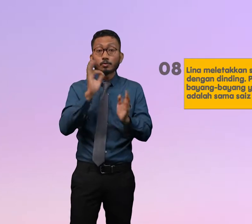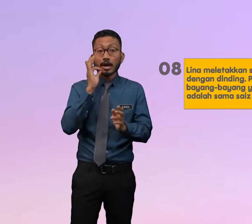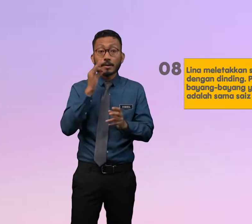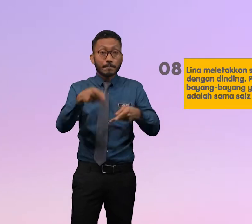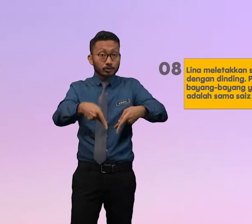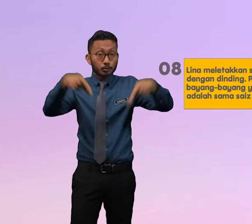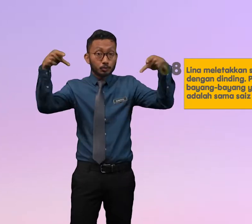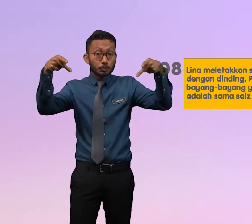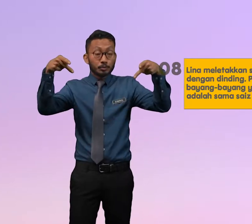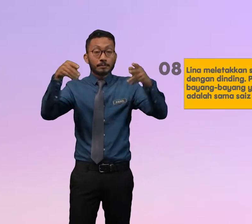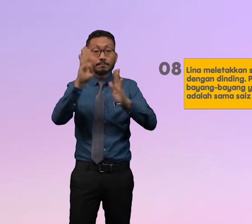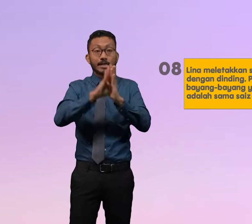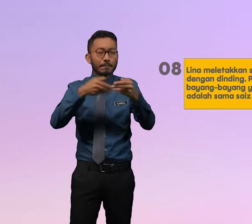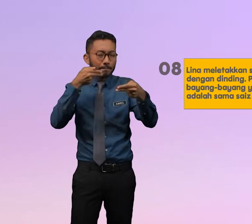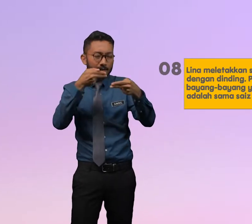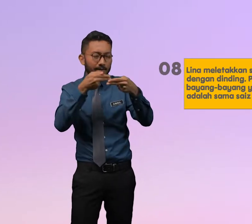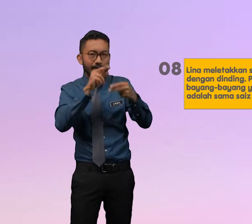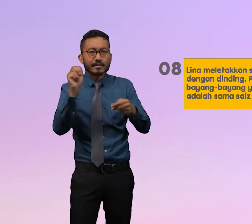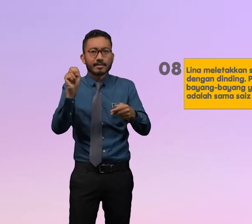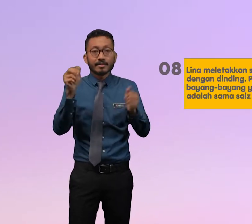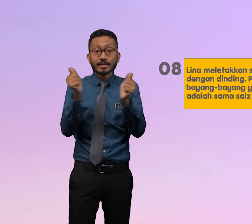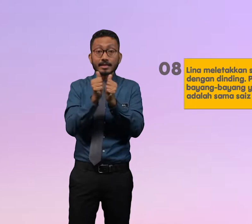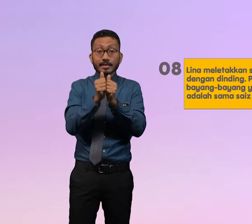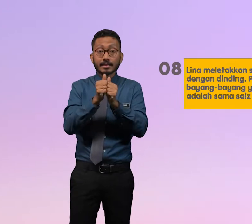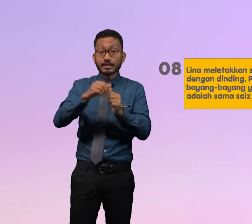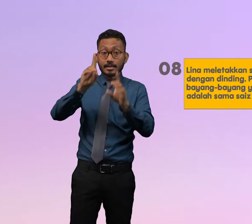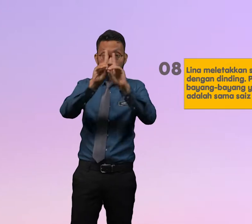sebuah batu berapelan dengan dinding